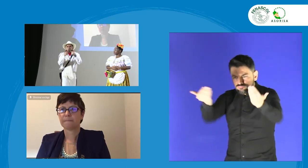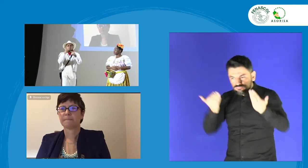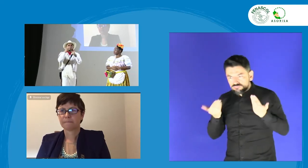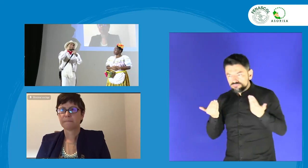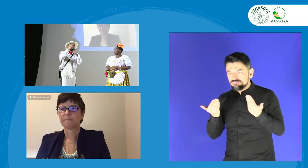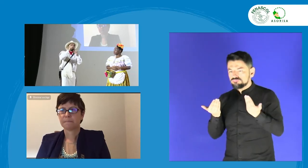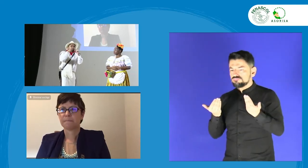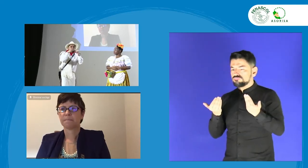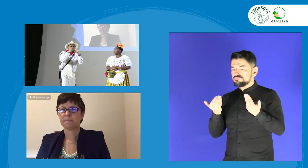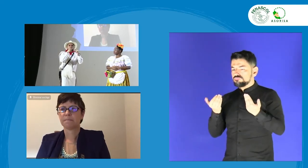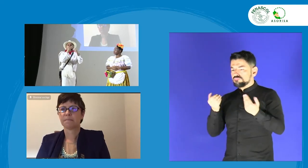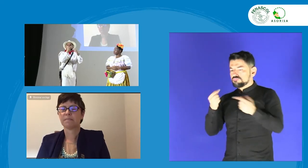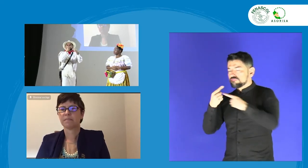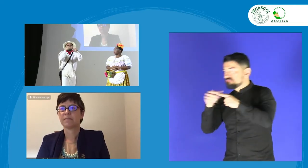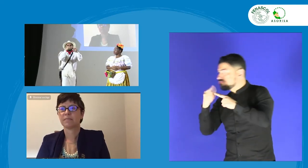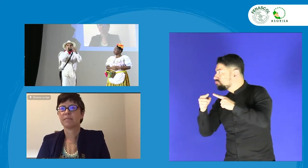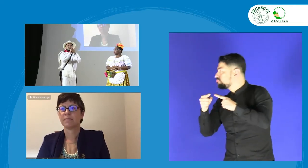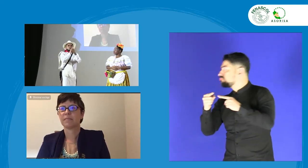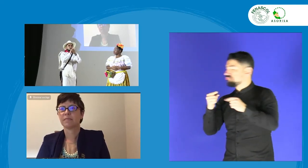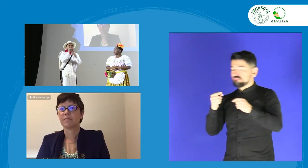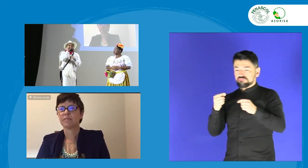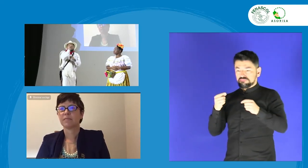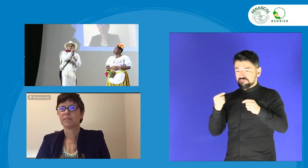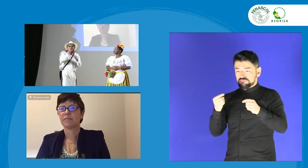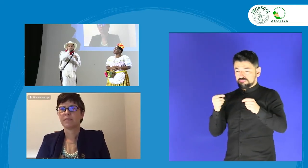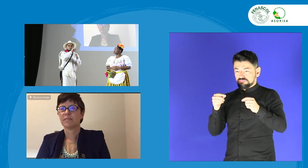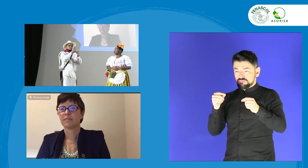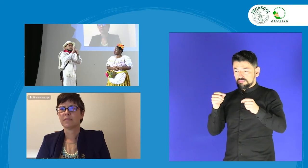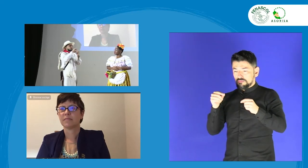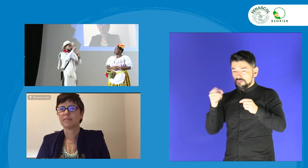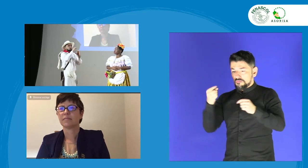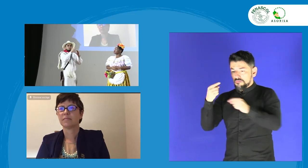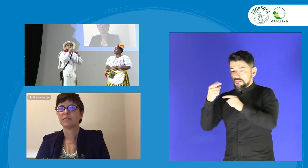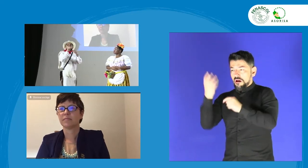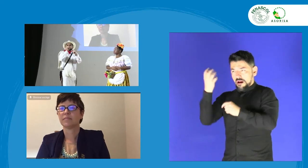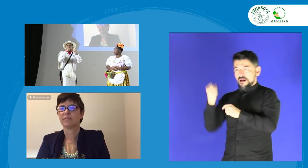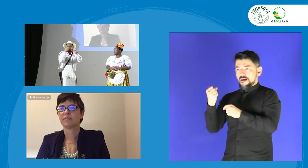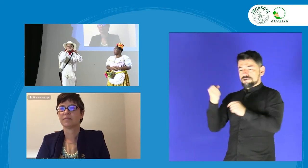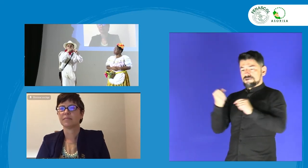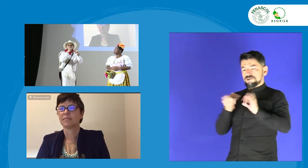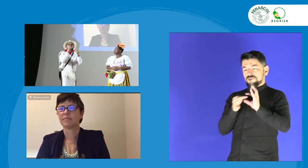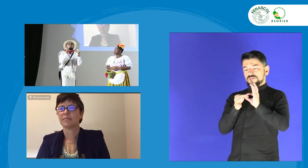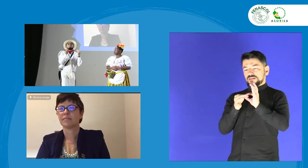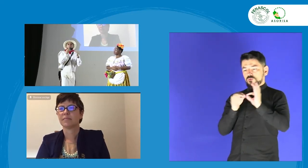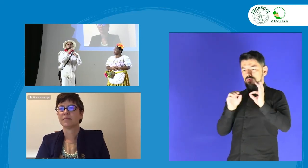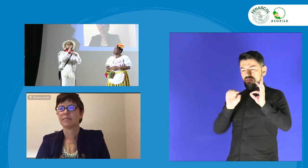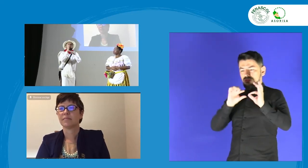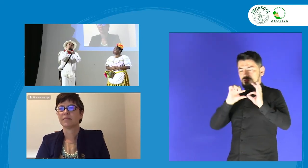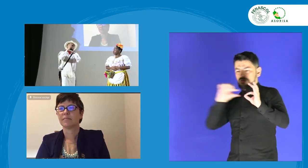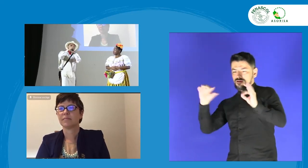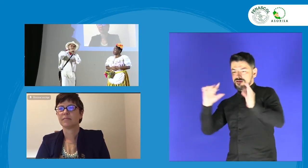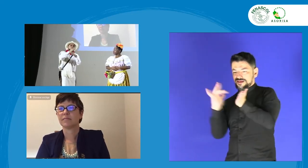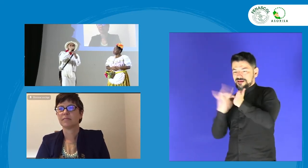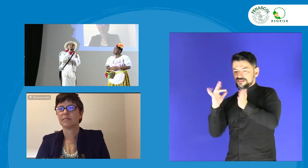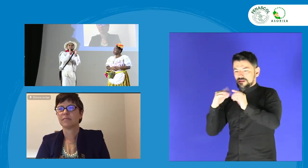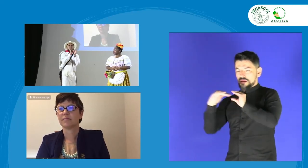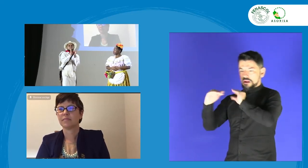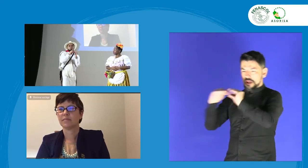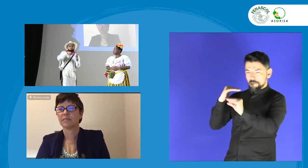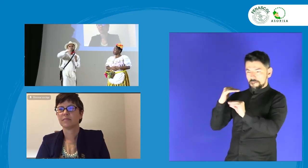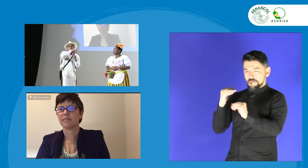pudieran tener el contacto, el correo electrónico y de pronto poderse comunicar